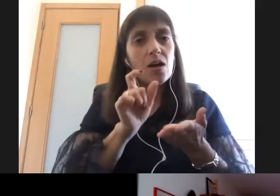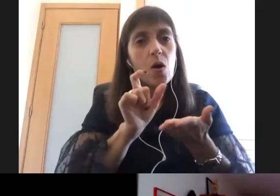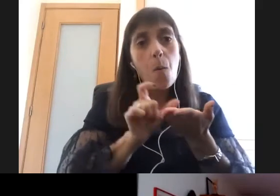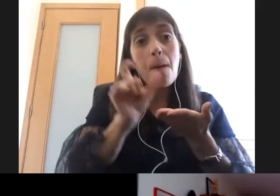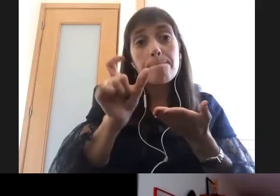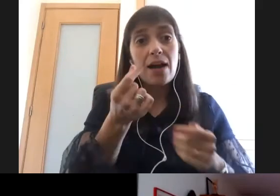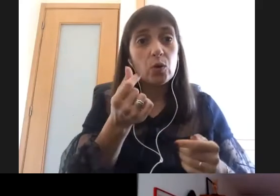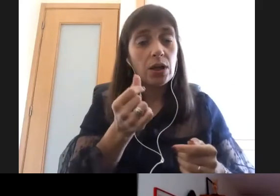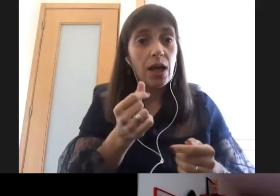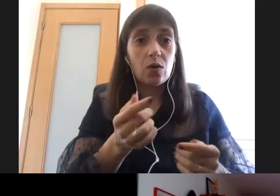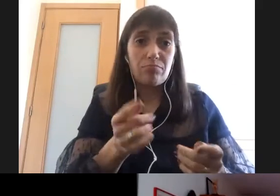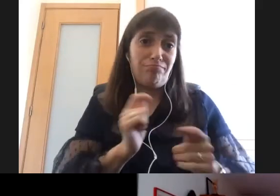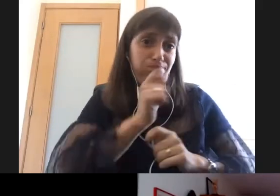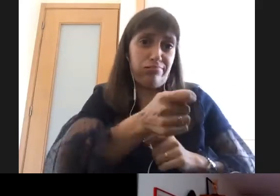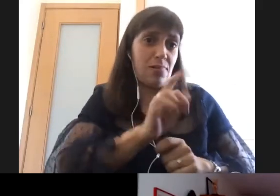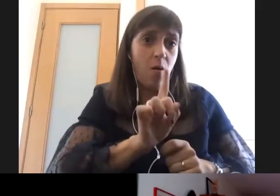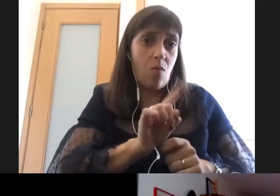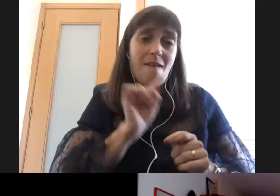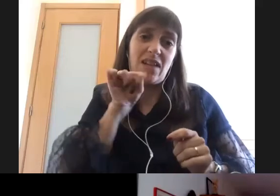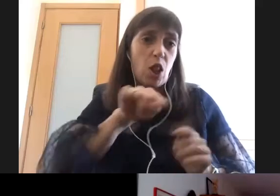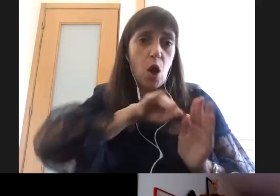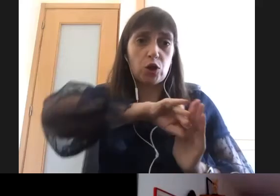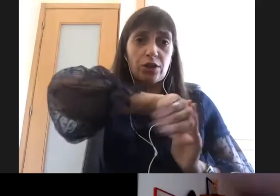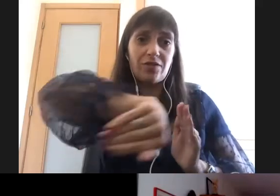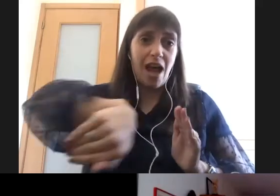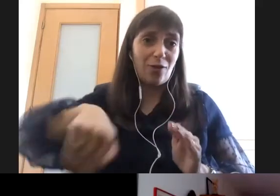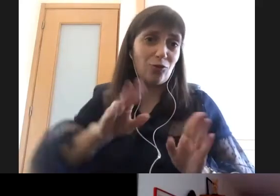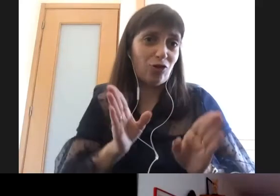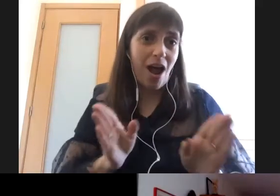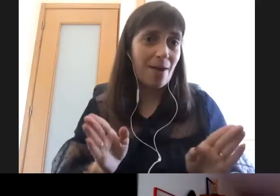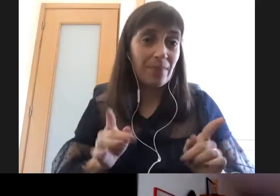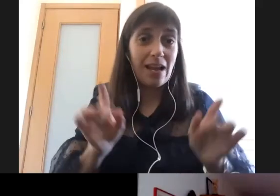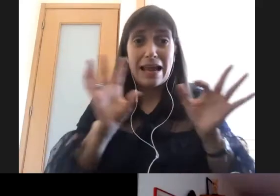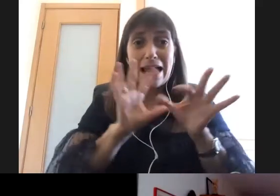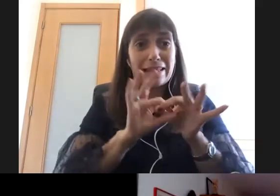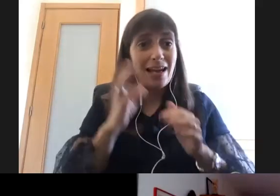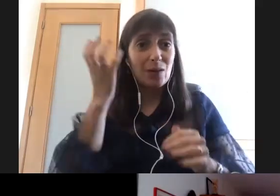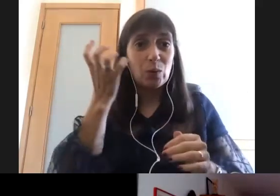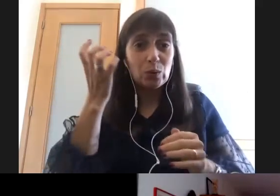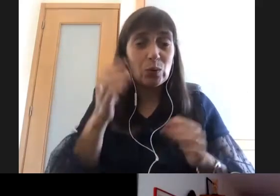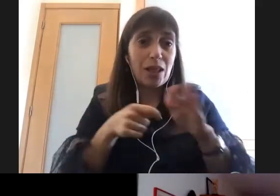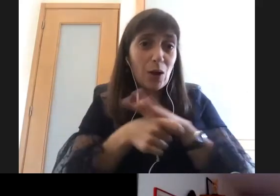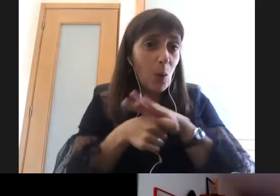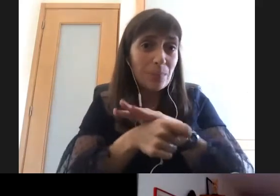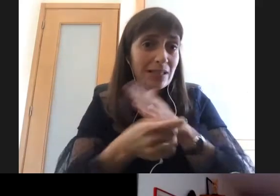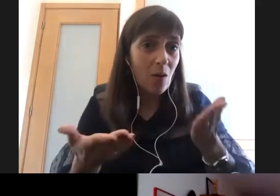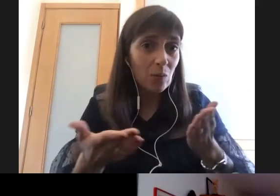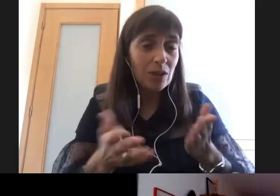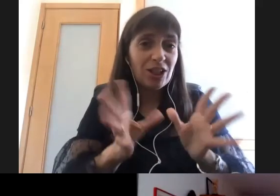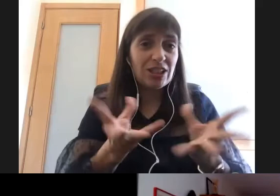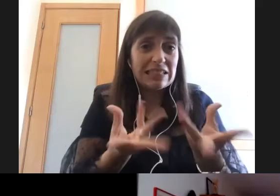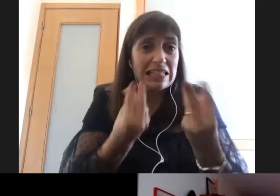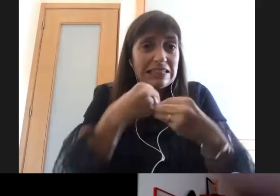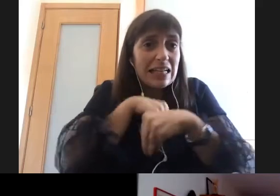dinheiro não virá, será desviado. É uma assunção cultural da corrupção. Ela está entranhada